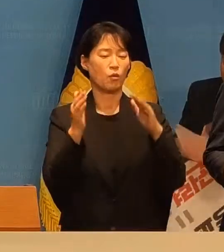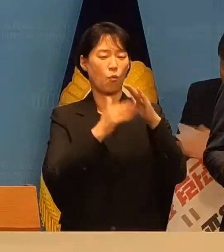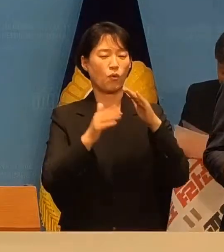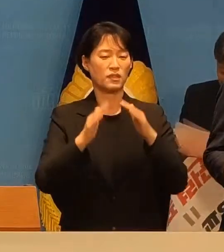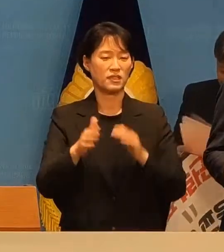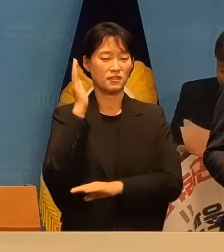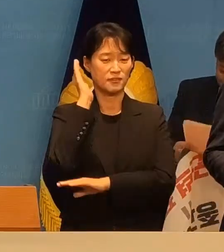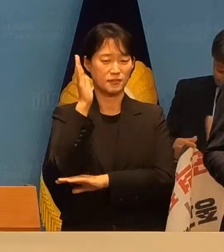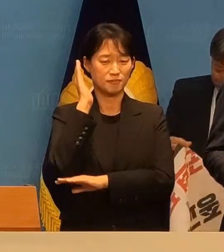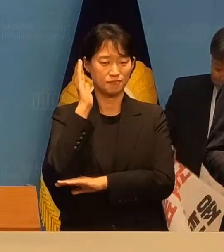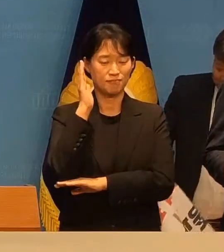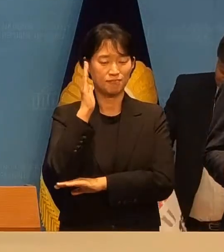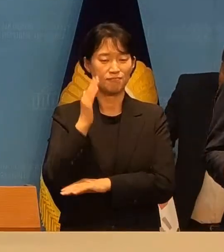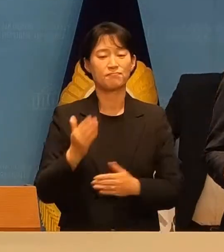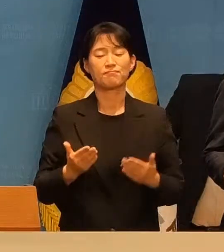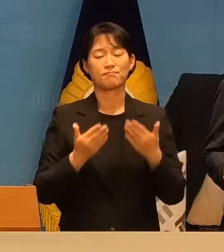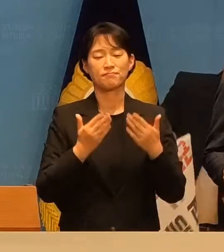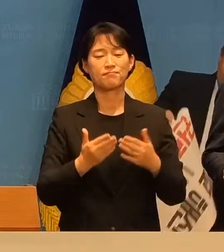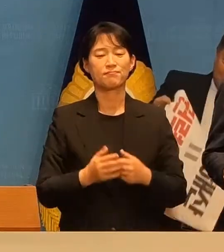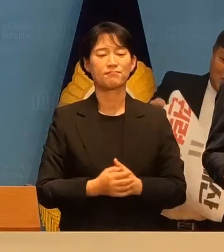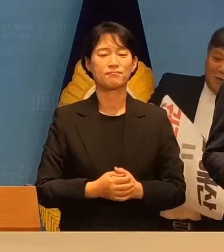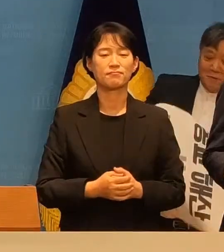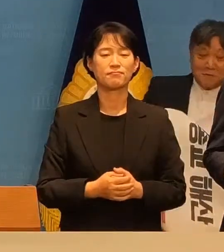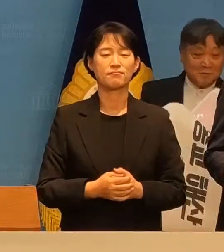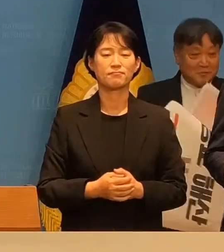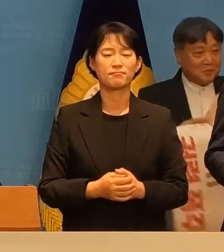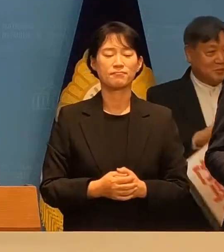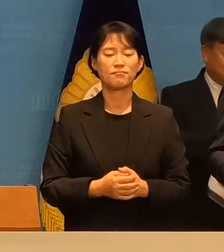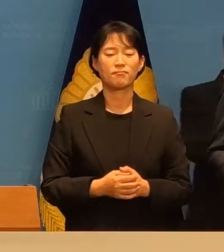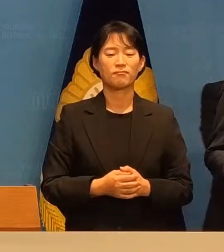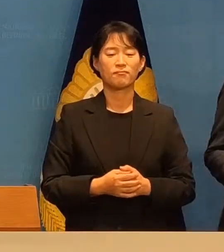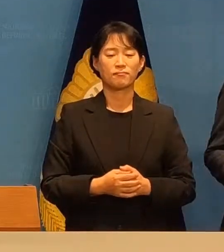총회장이신 심화보 목사님께서 낭독해 주시겠습니다.